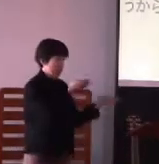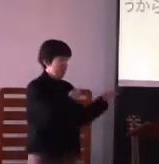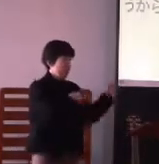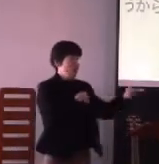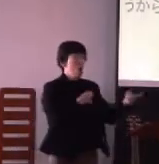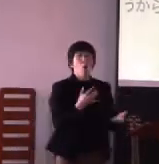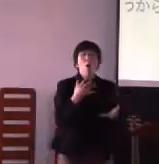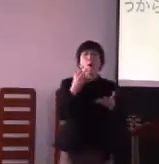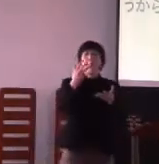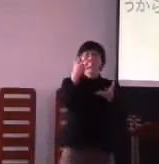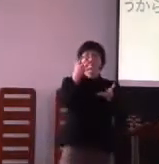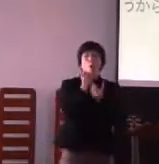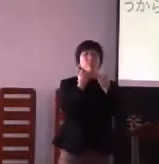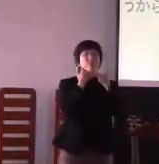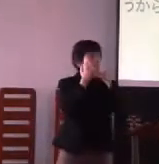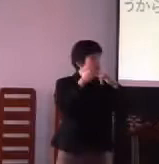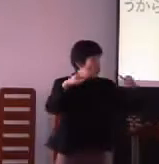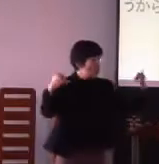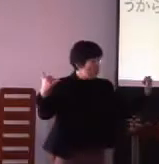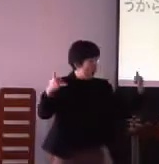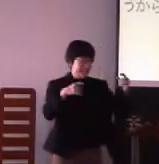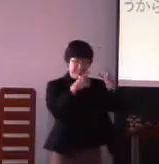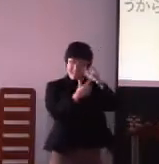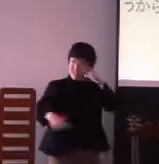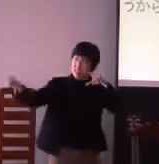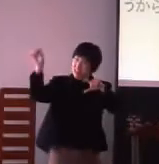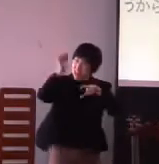まで取り上げられてしまうからです、